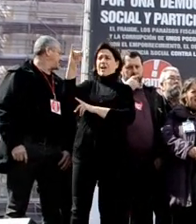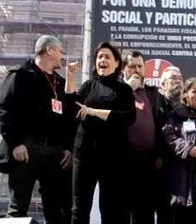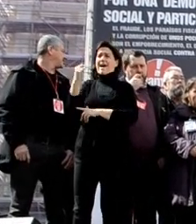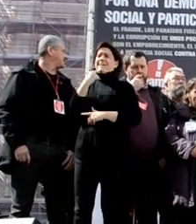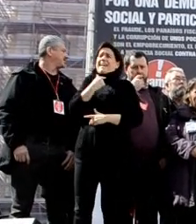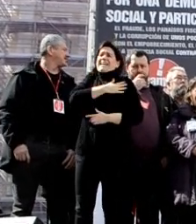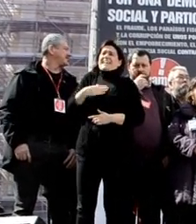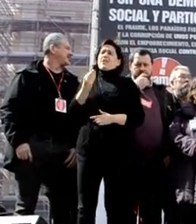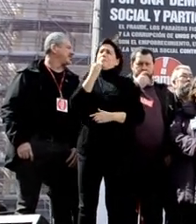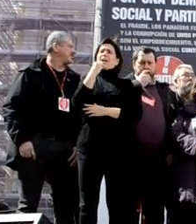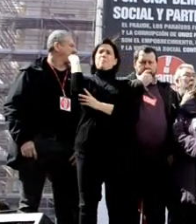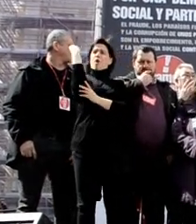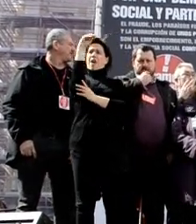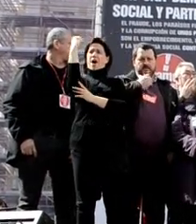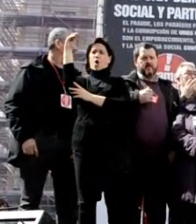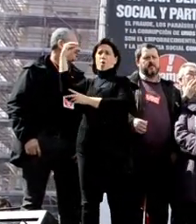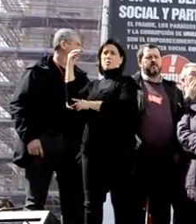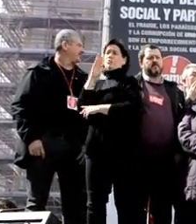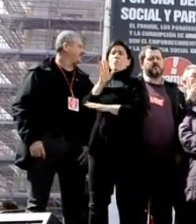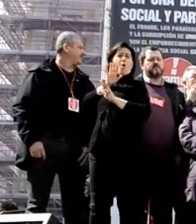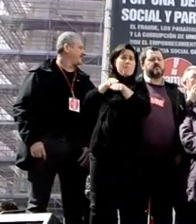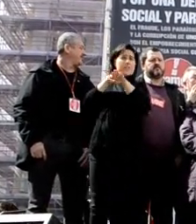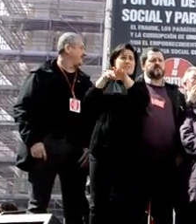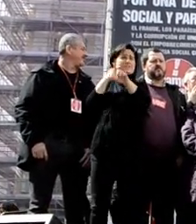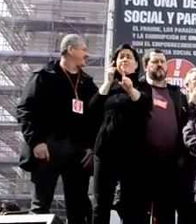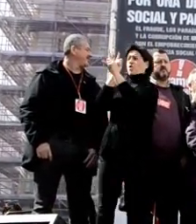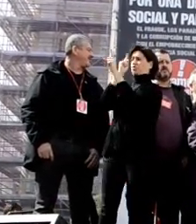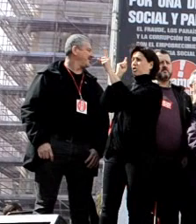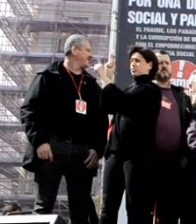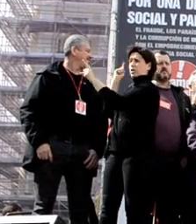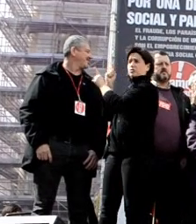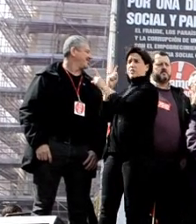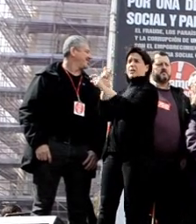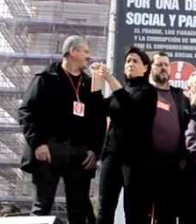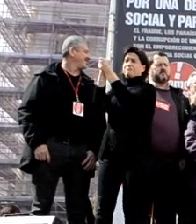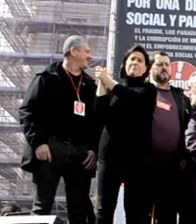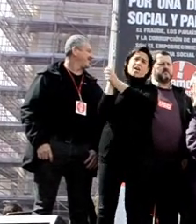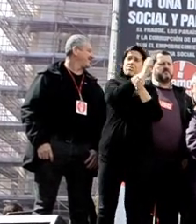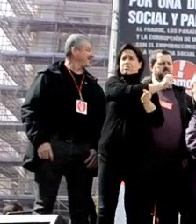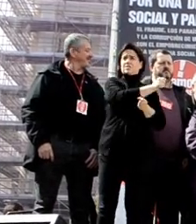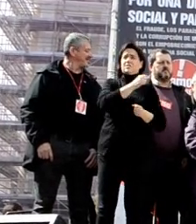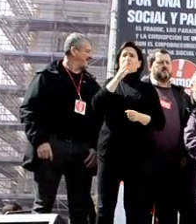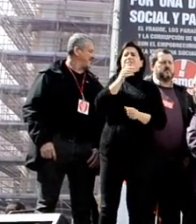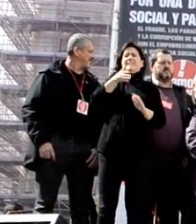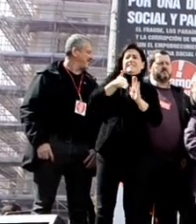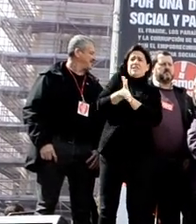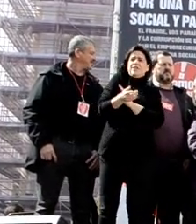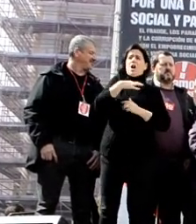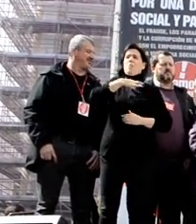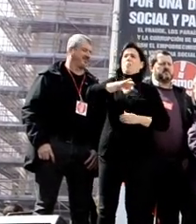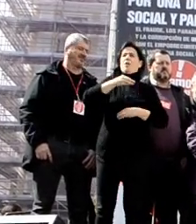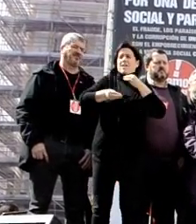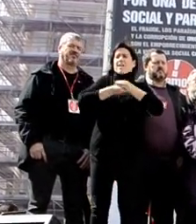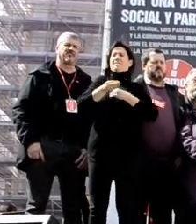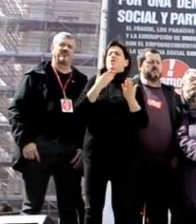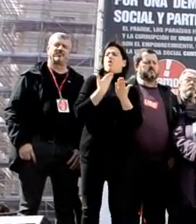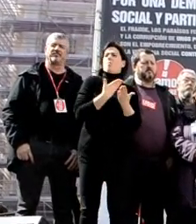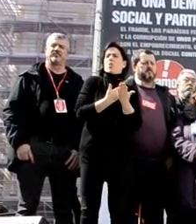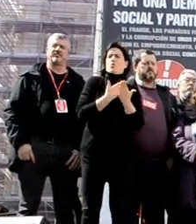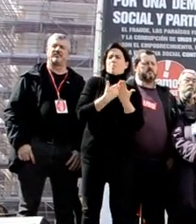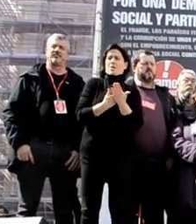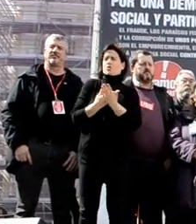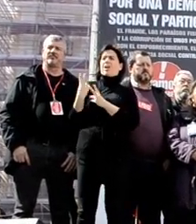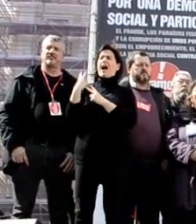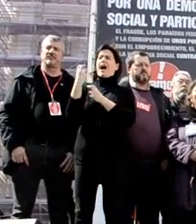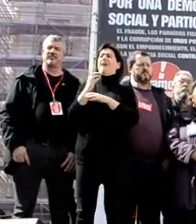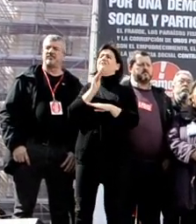por manifestarse libremente desde las instituciones que les representan. Especialmente se utilizan como argumento la financiación pública para